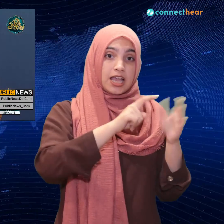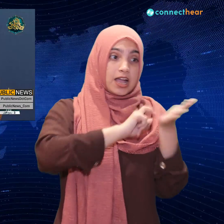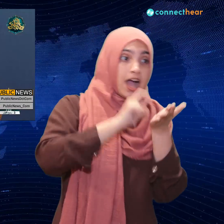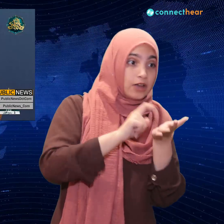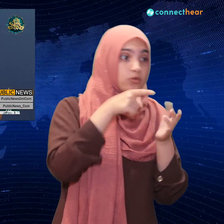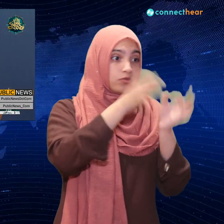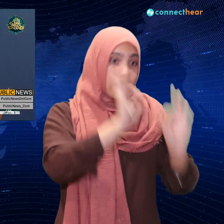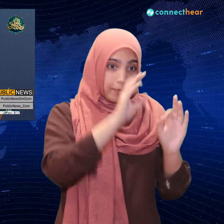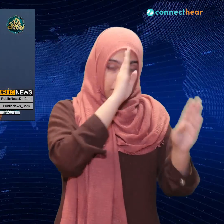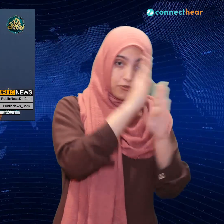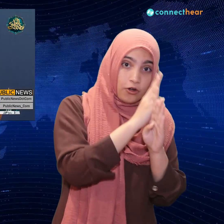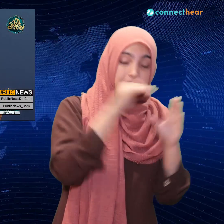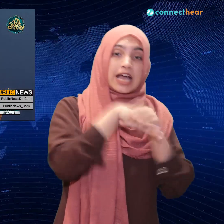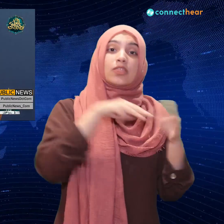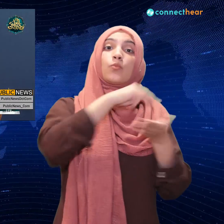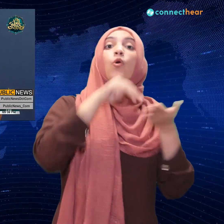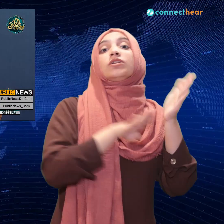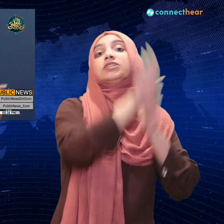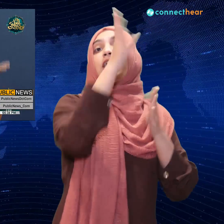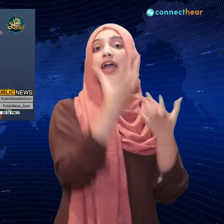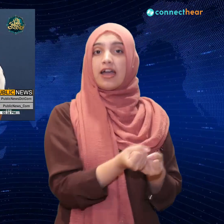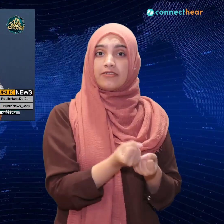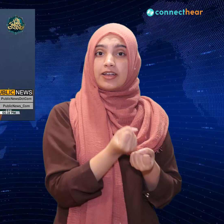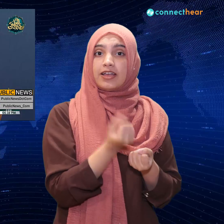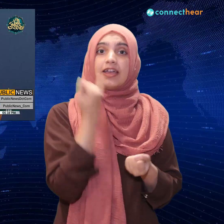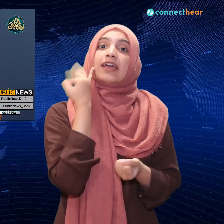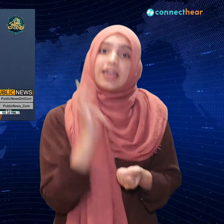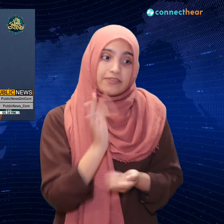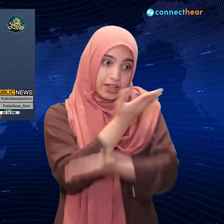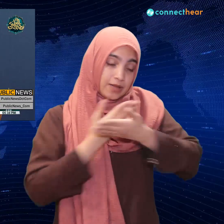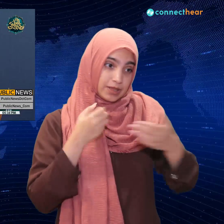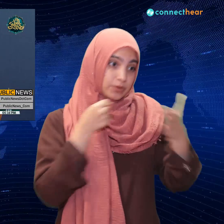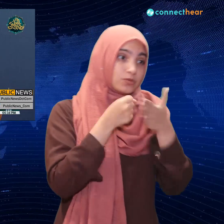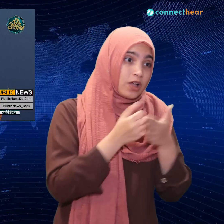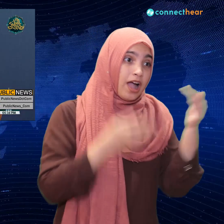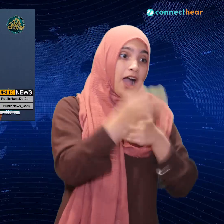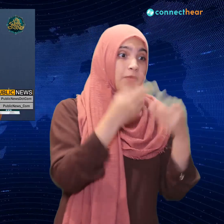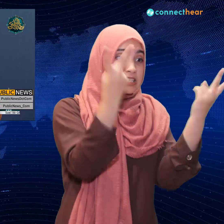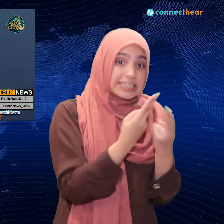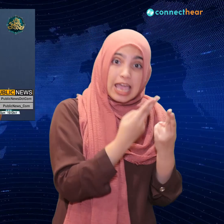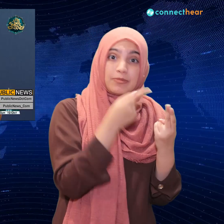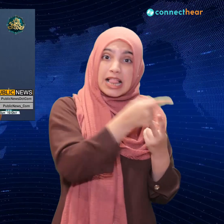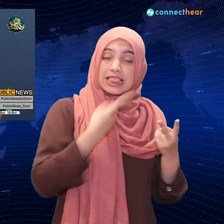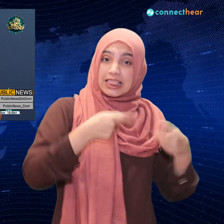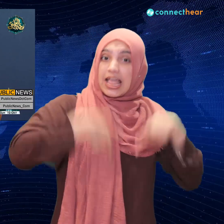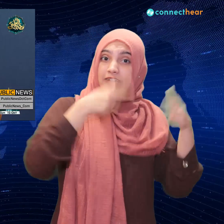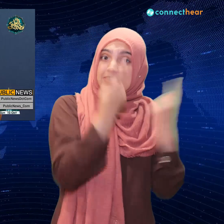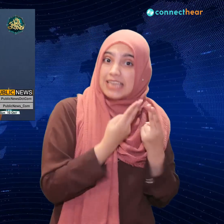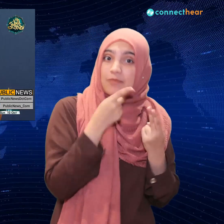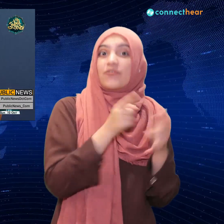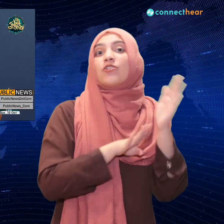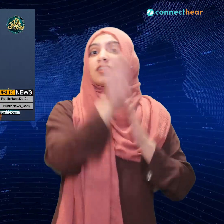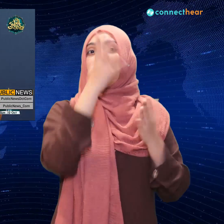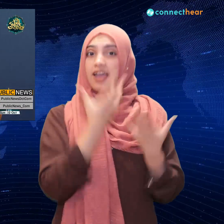ان کی کیریکٹر کو اپنانے کی کوشش کرو گے آپ اوپر چلے جائیں گے۔ صادق اور امین، آپ کسی گاؤں